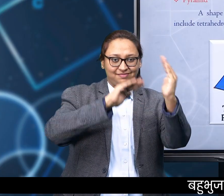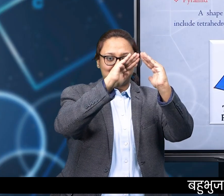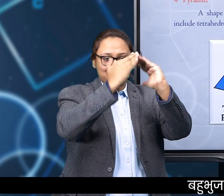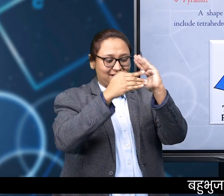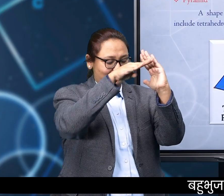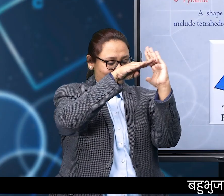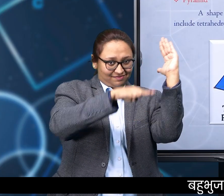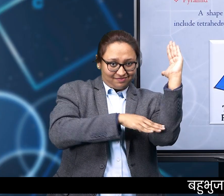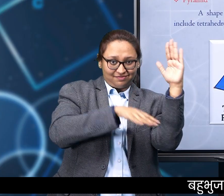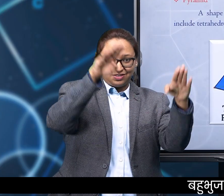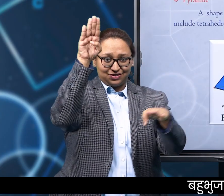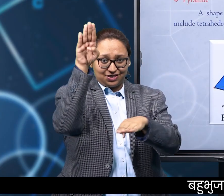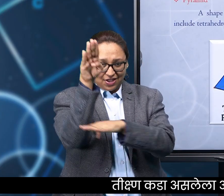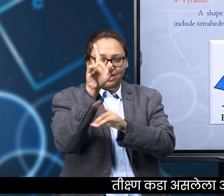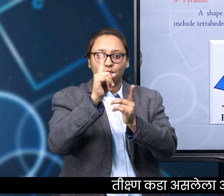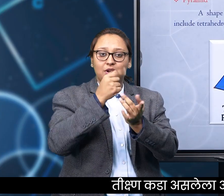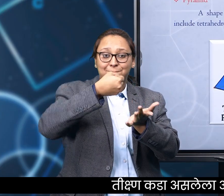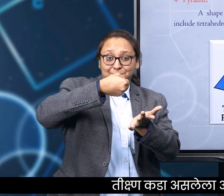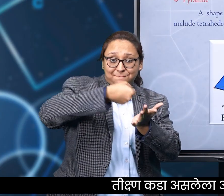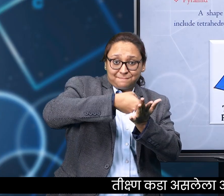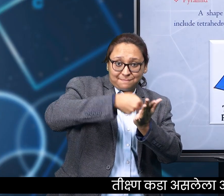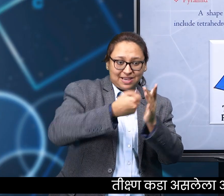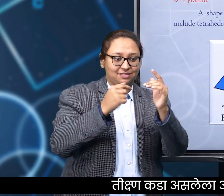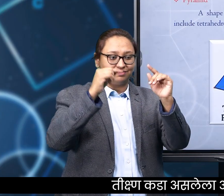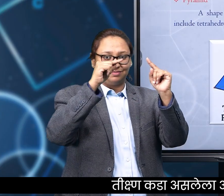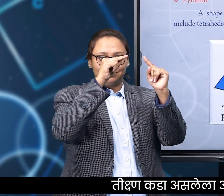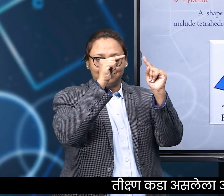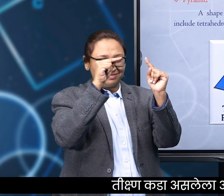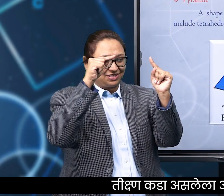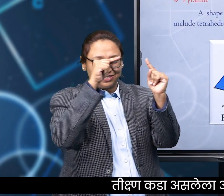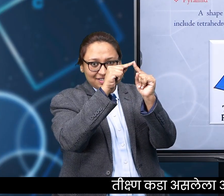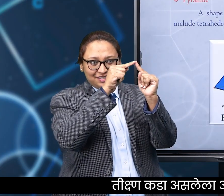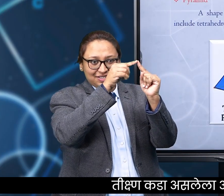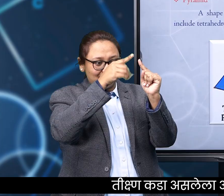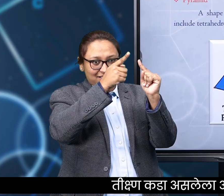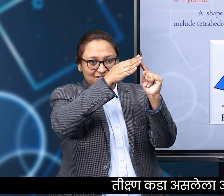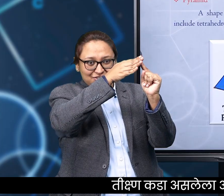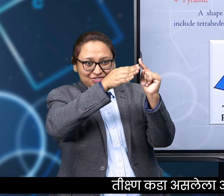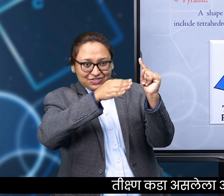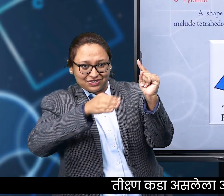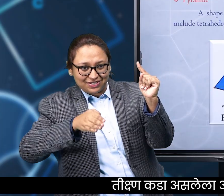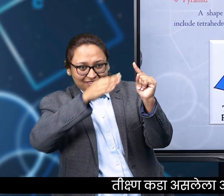बहुभुज पाया आणि तीक्ष्ण कडा असलेला आकार, जो शिखराकडे जातो.